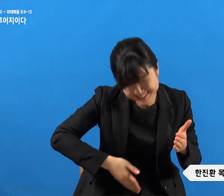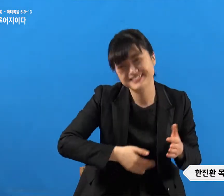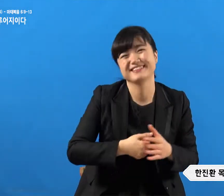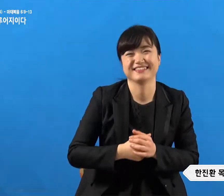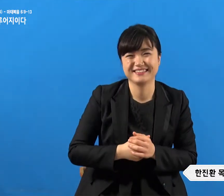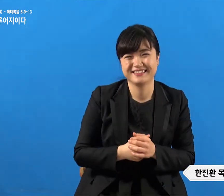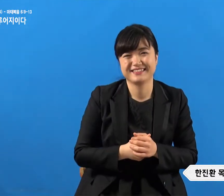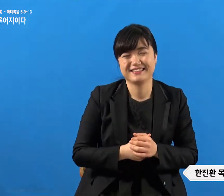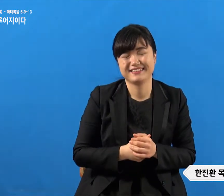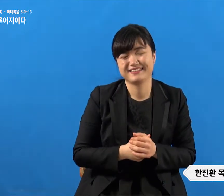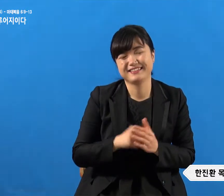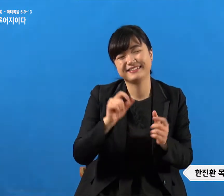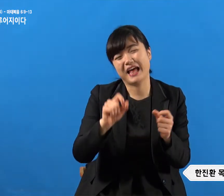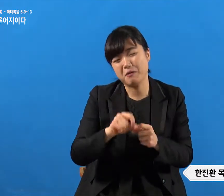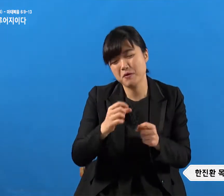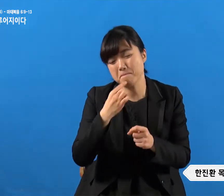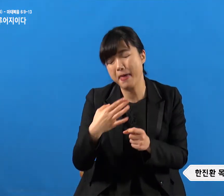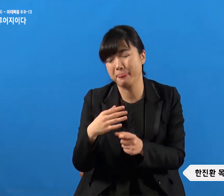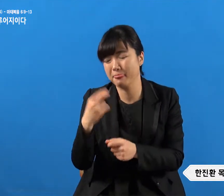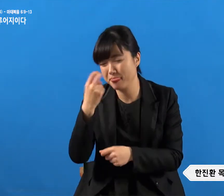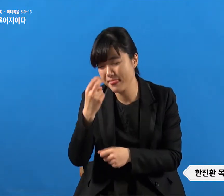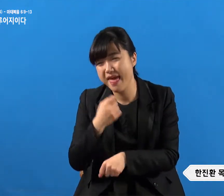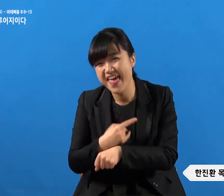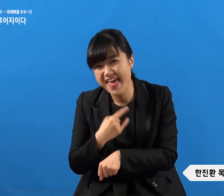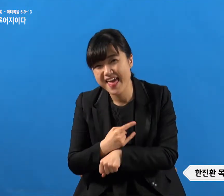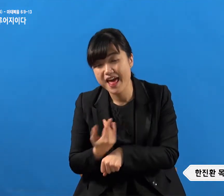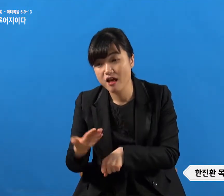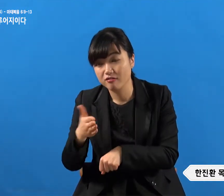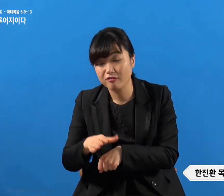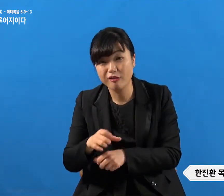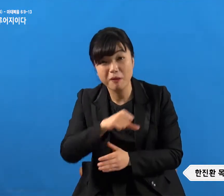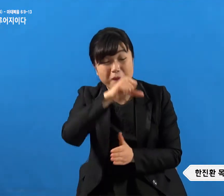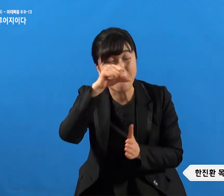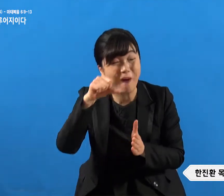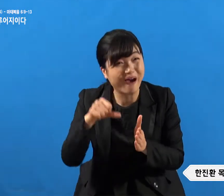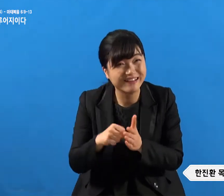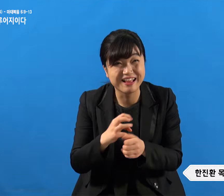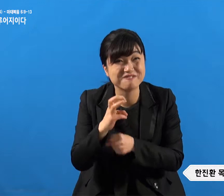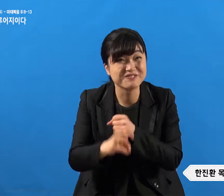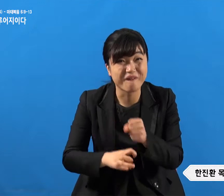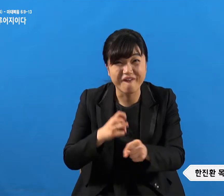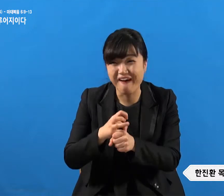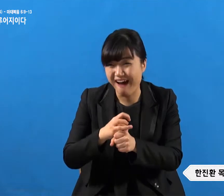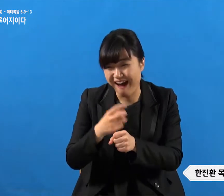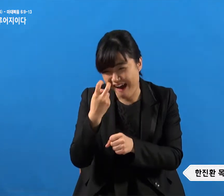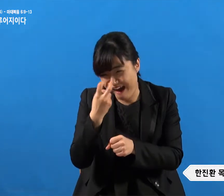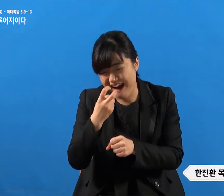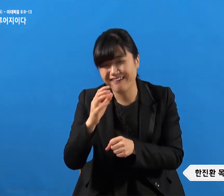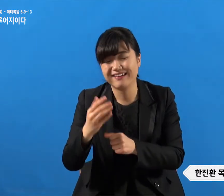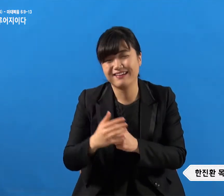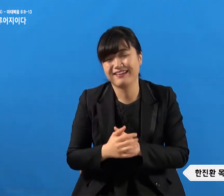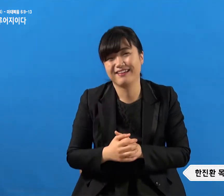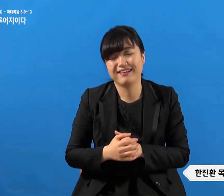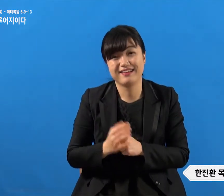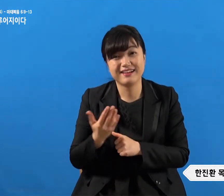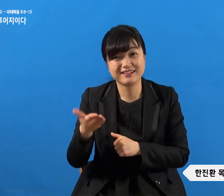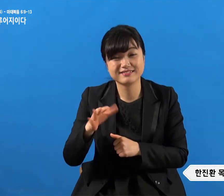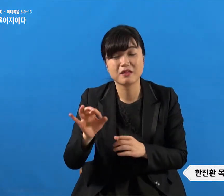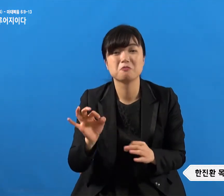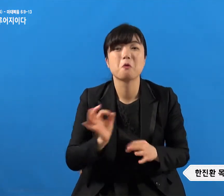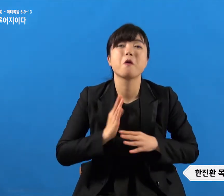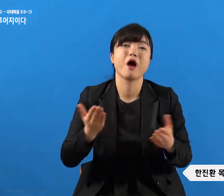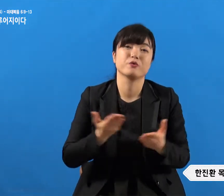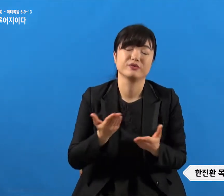말았습니다. 당분간 아이들을 돌보겠다는 것이 그만 평생이 되어버린 것입니다. 그런데